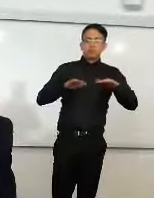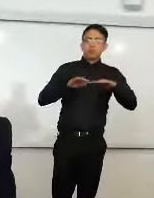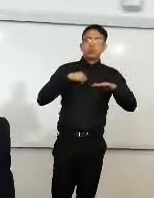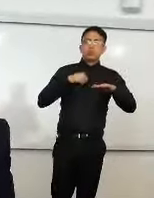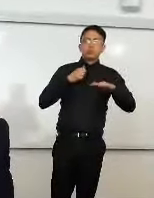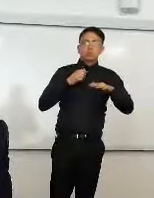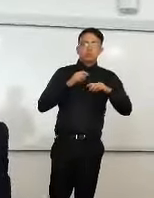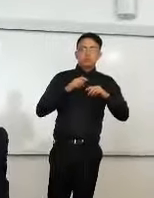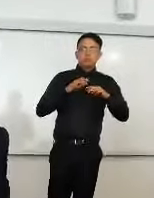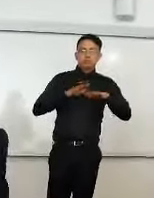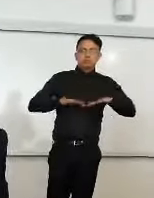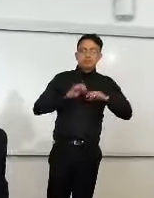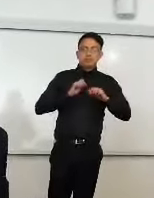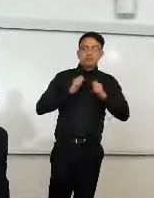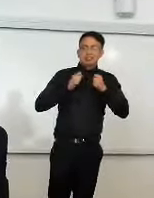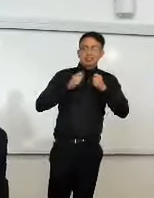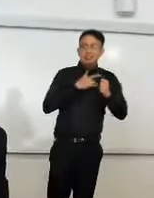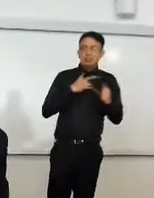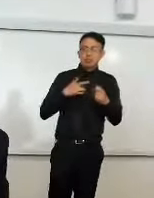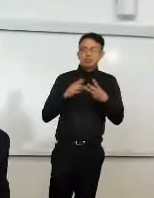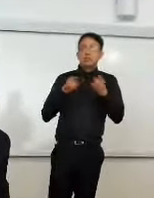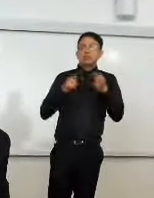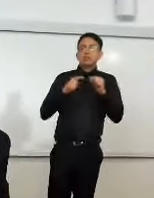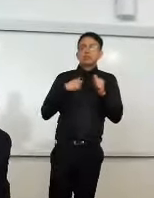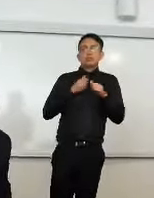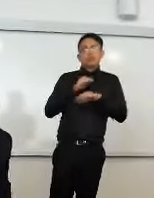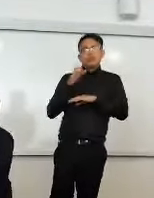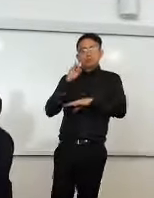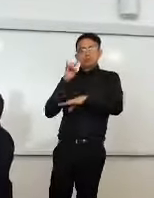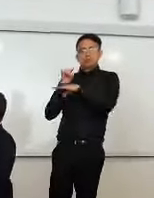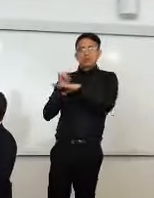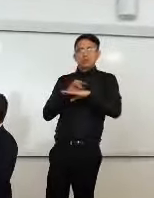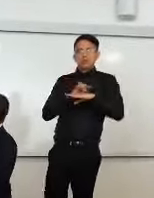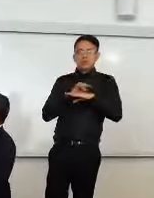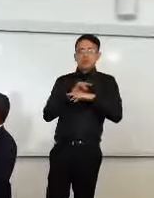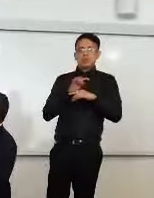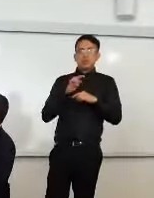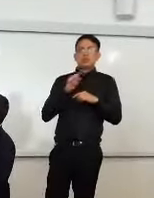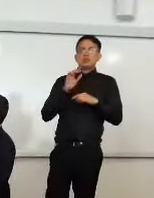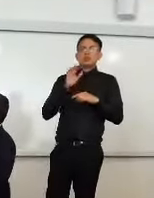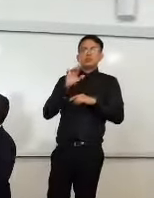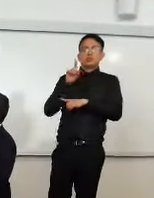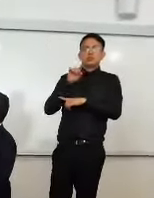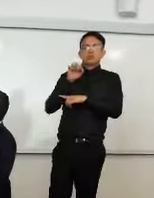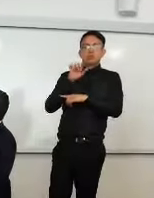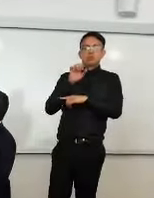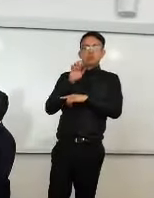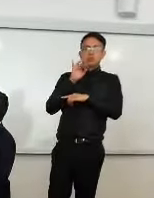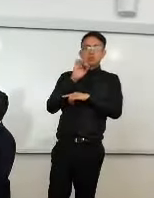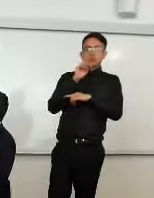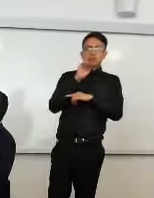y también en las acciones de inspección y vigilancia que puede realizar la Superintendencia Nacional de Salud?